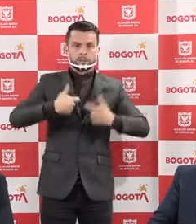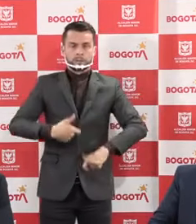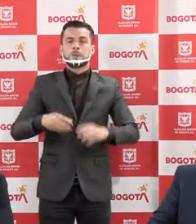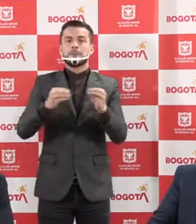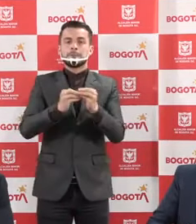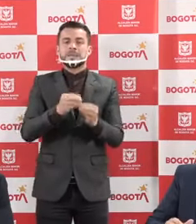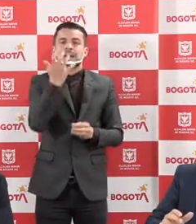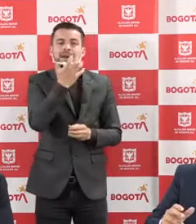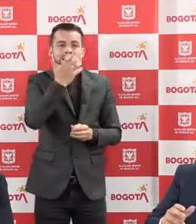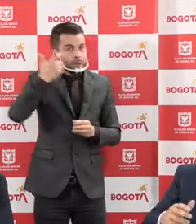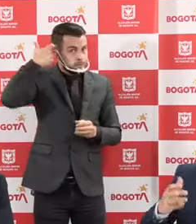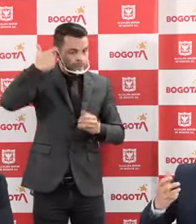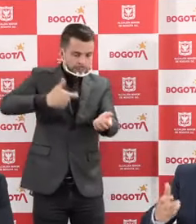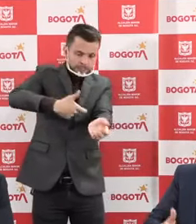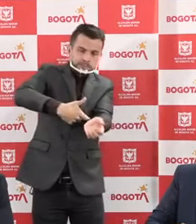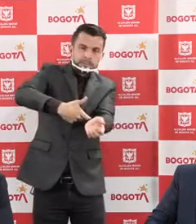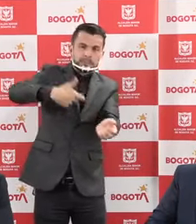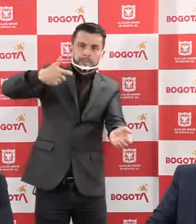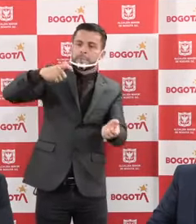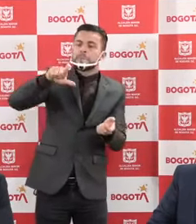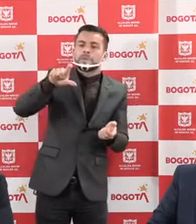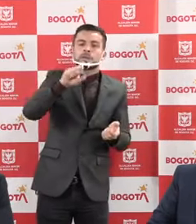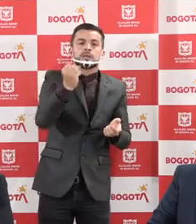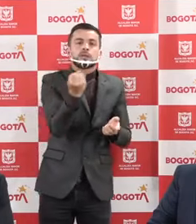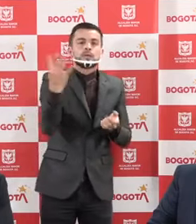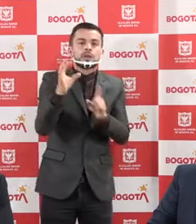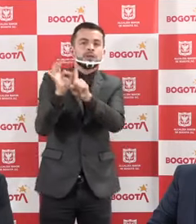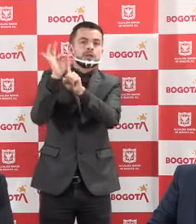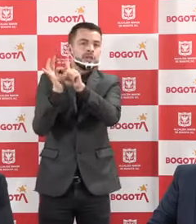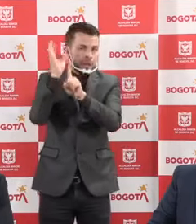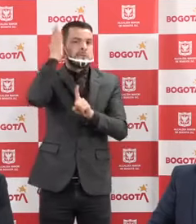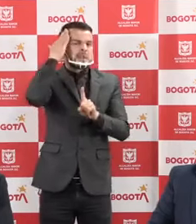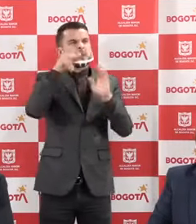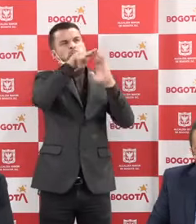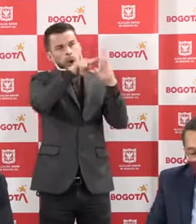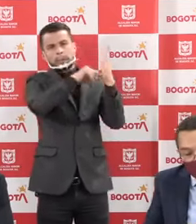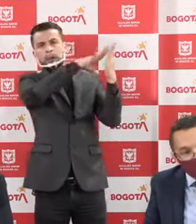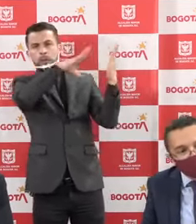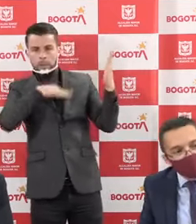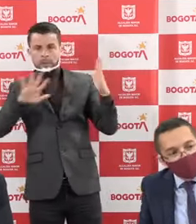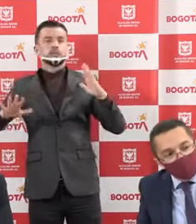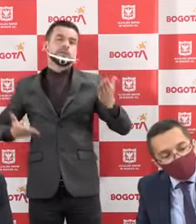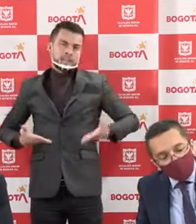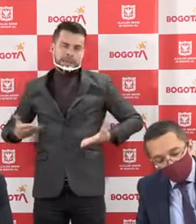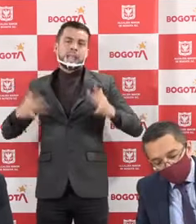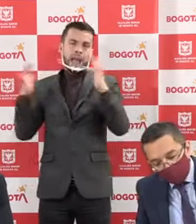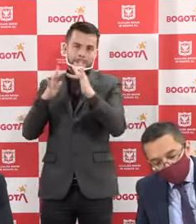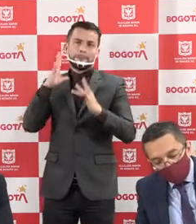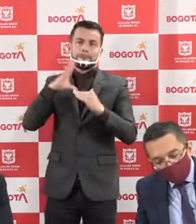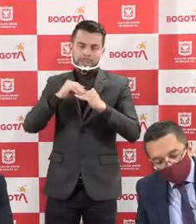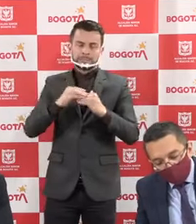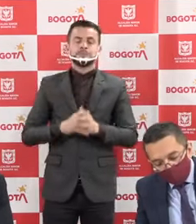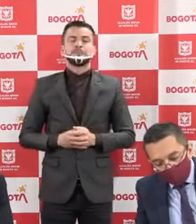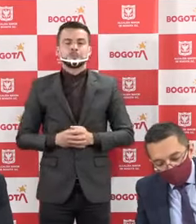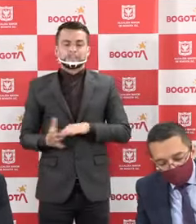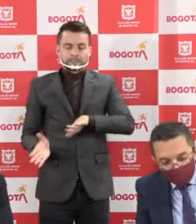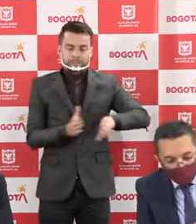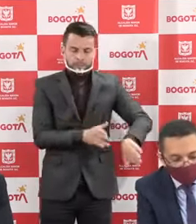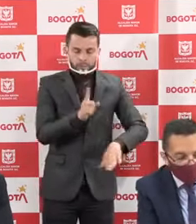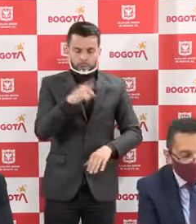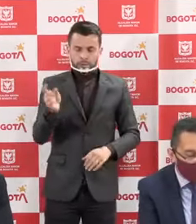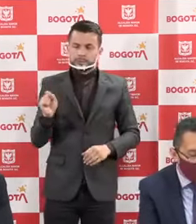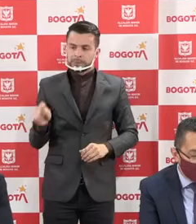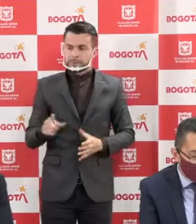persona que sirva y los demás que se encuentran en esos en esos protocolos pregunta juan manuel reyes de publimetro